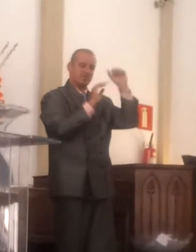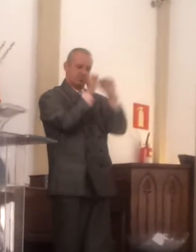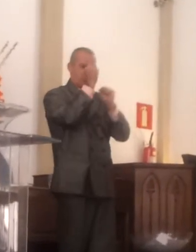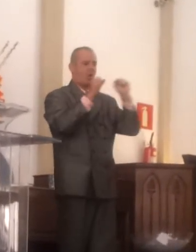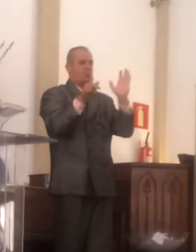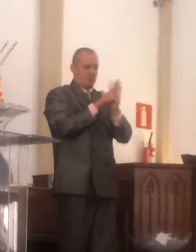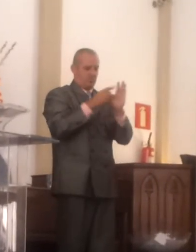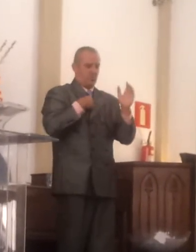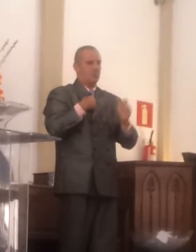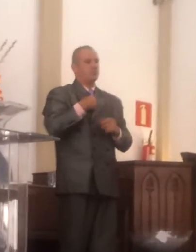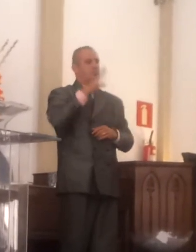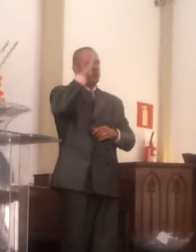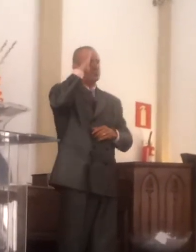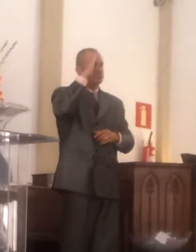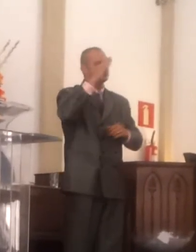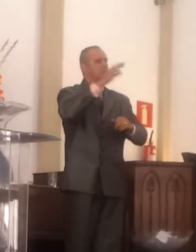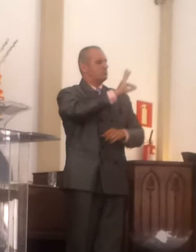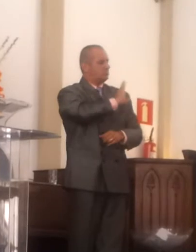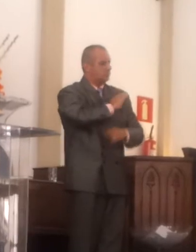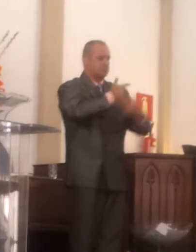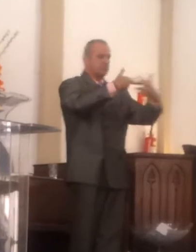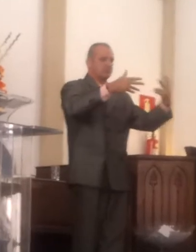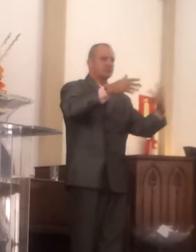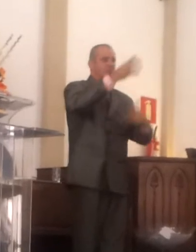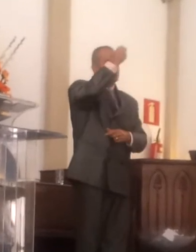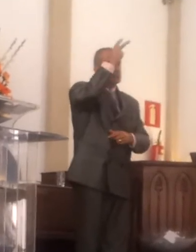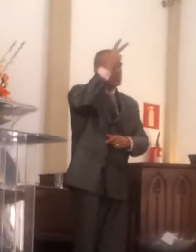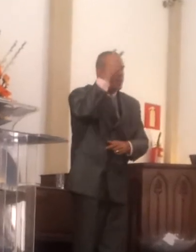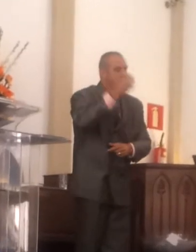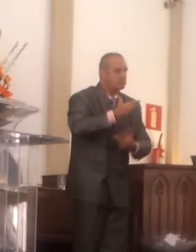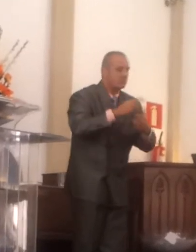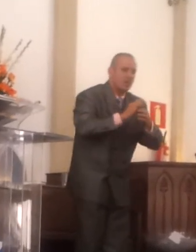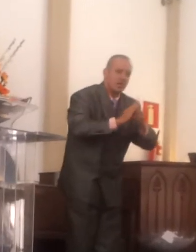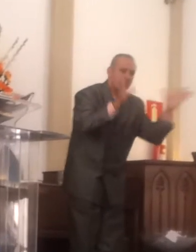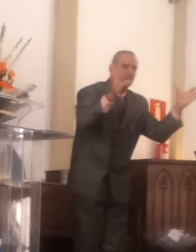das Forças Armadas, funcionários públicos, e nós, meus irmãos,